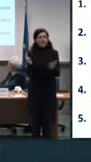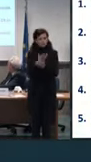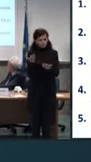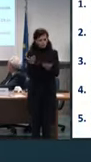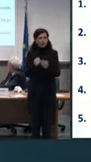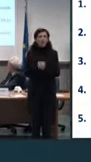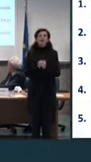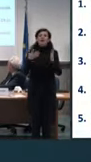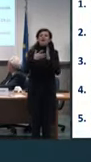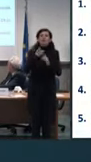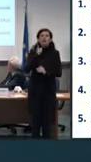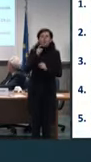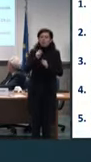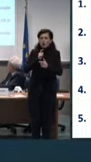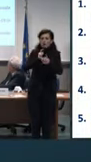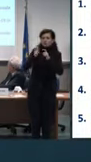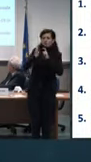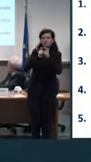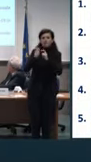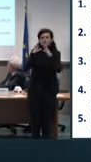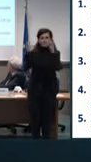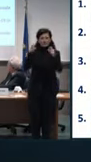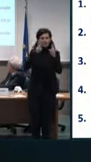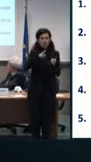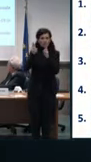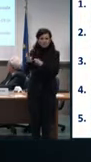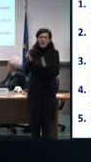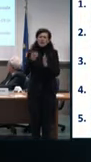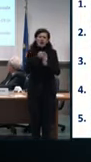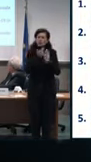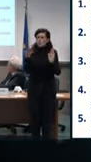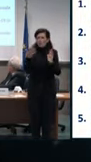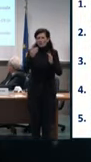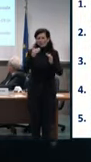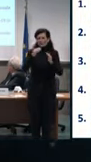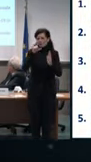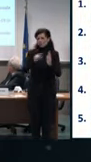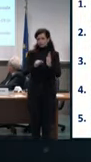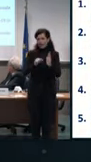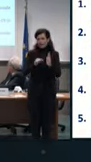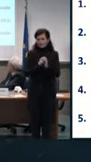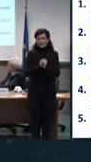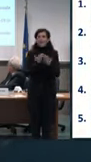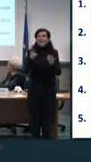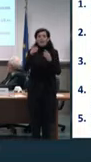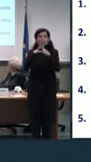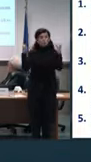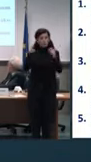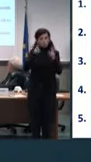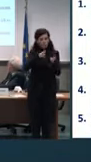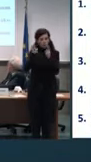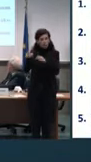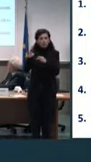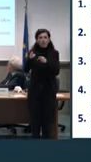poter interagire con le strutture ospedaliere ma parliamo di numeri molto più limitate come vedete è certamente per loro struttura non è facile in quei contesti